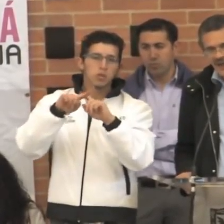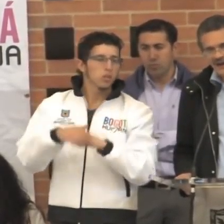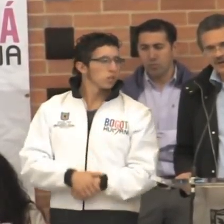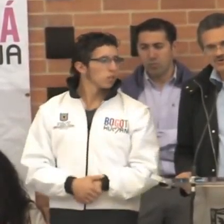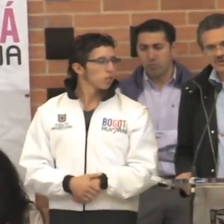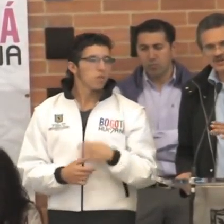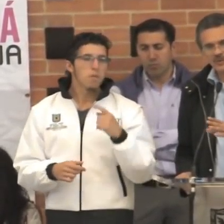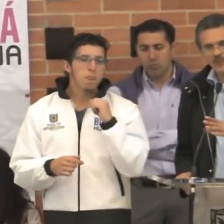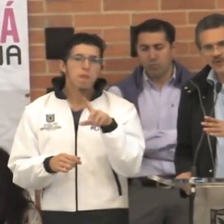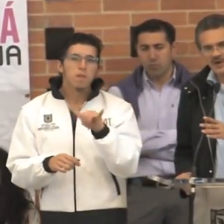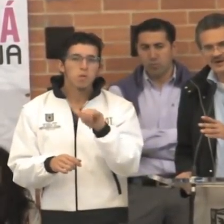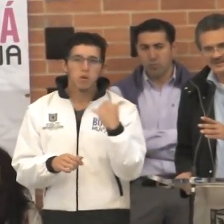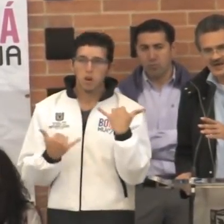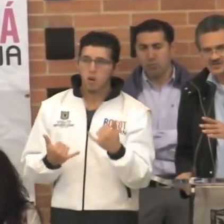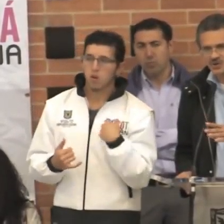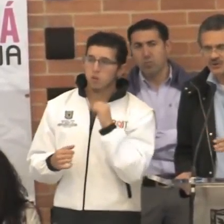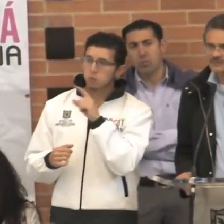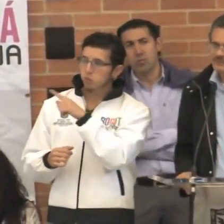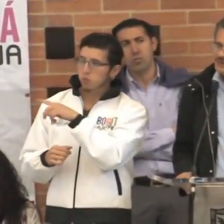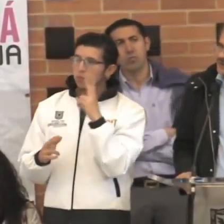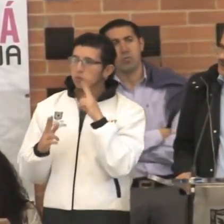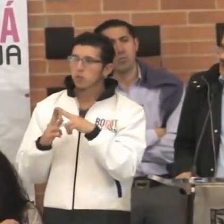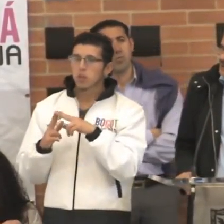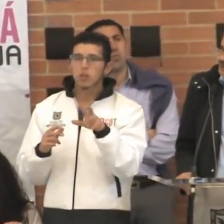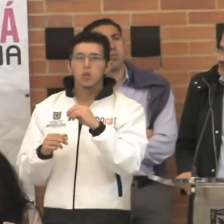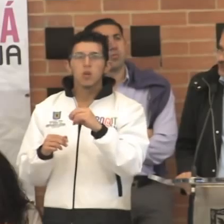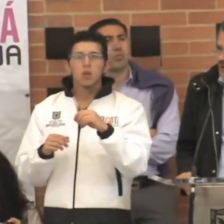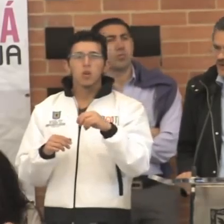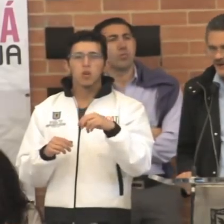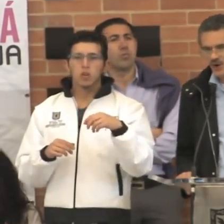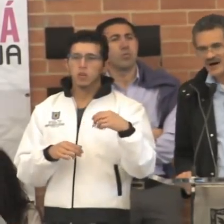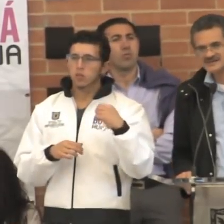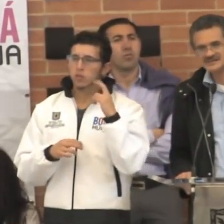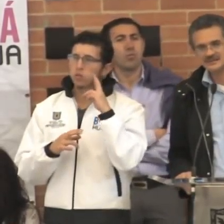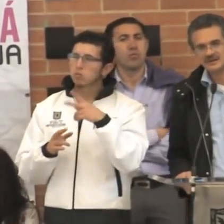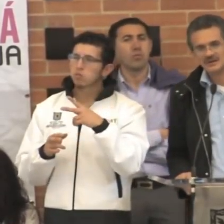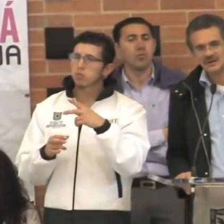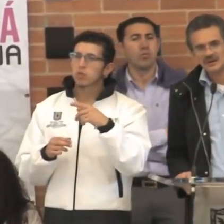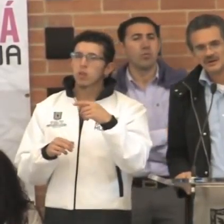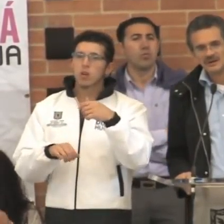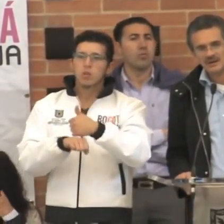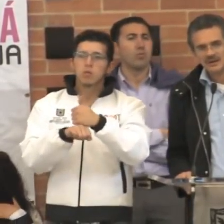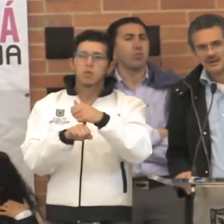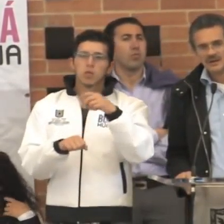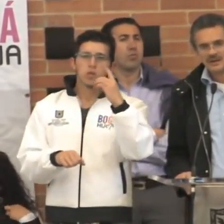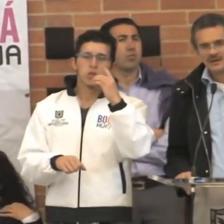reiterar el reconocimiento público que se ha hecho al Dr. Jorge Rojas,